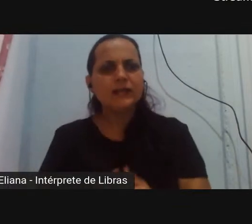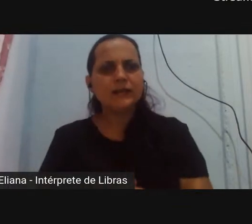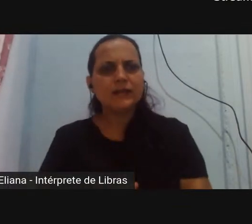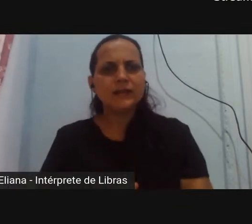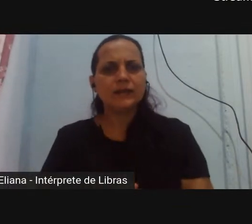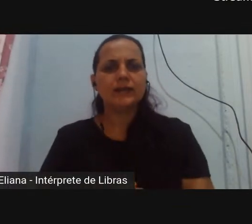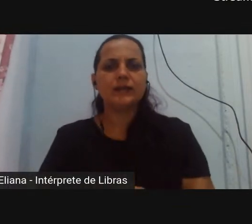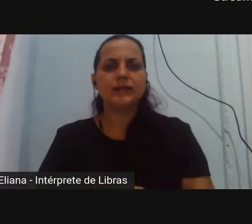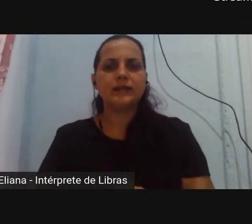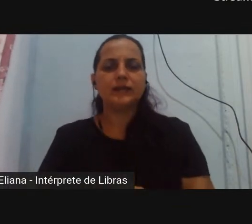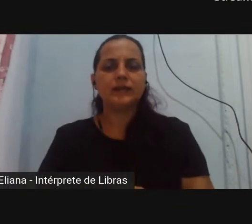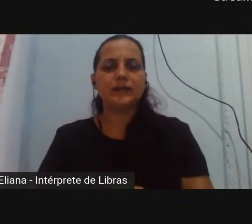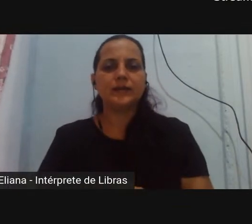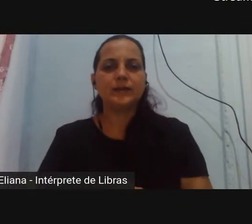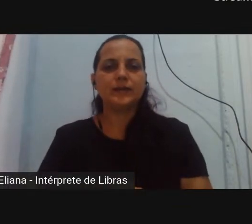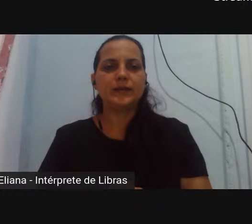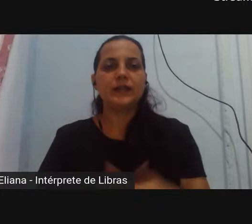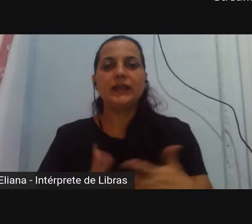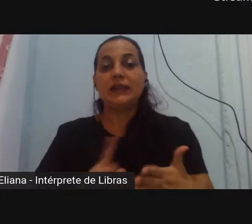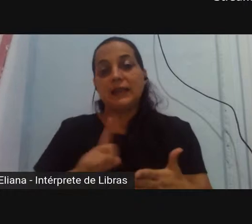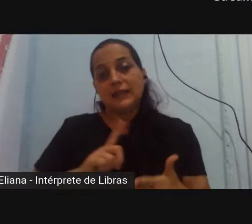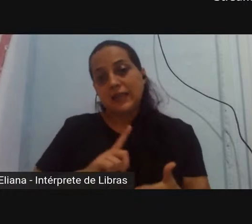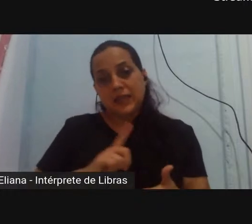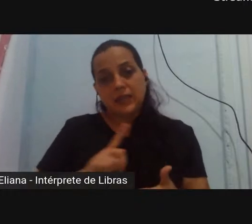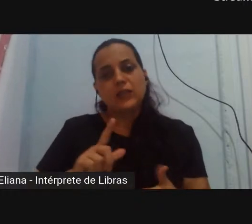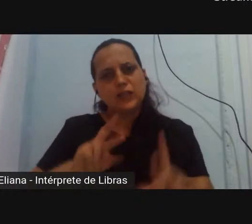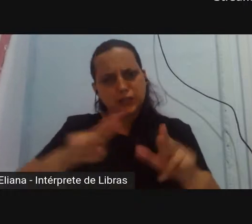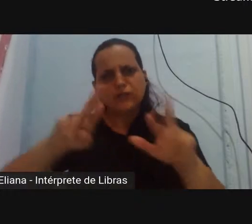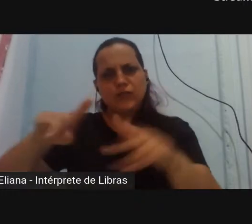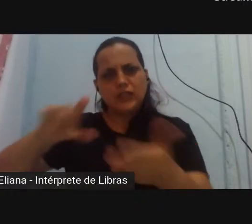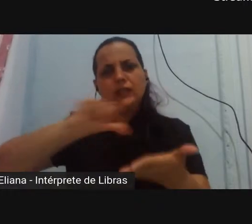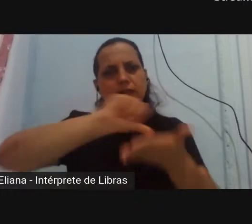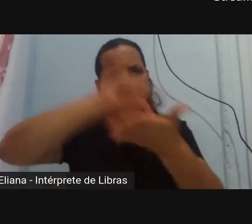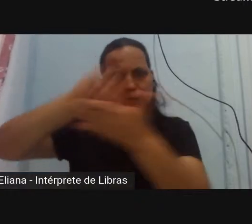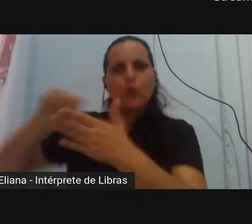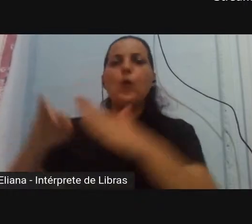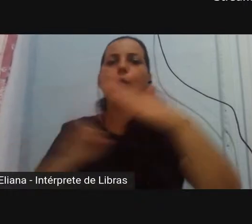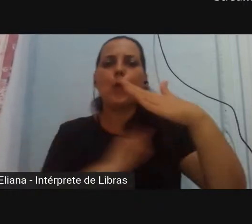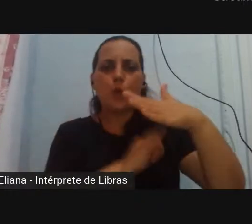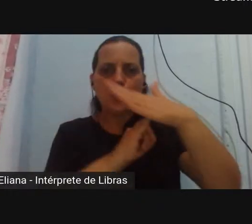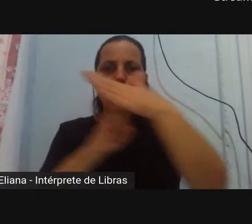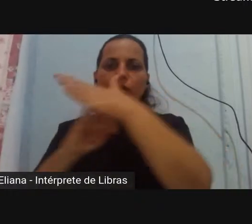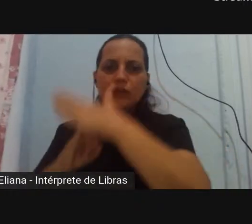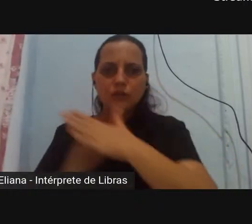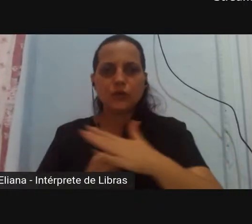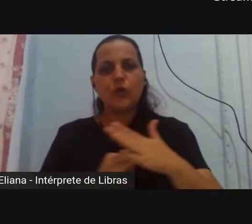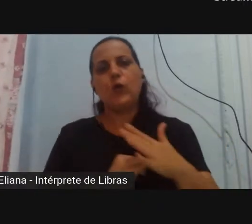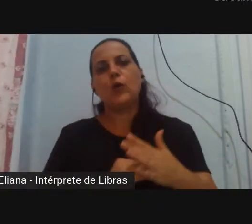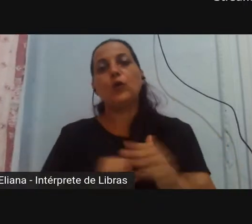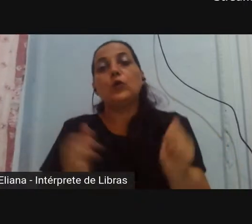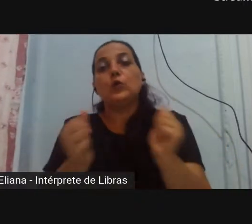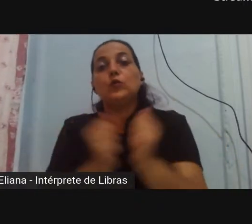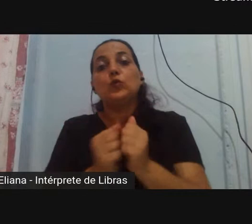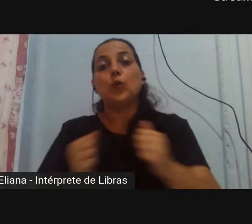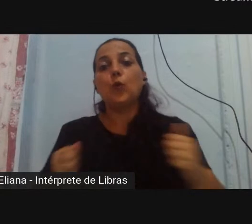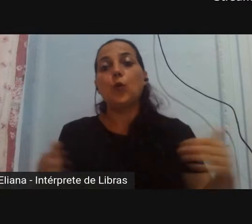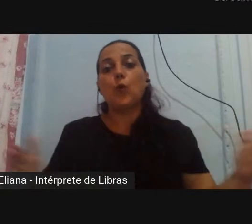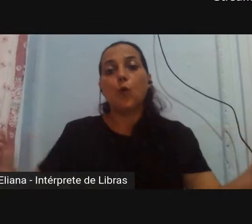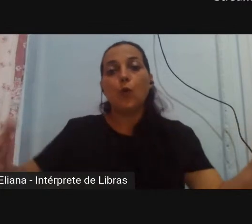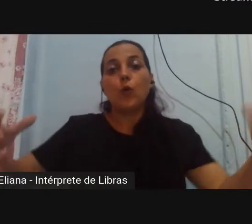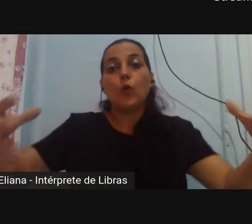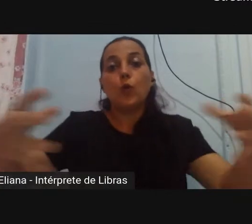dentro das diferentes instituições que formam o complexo educacional